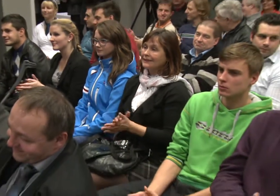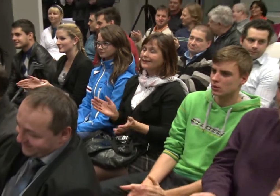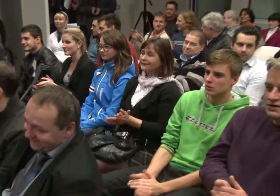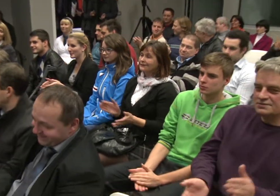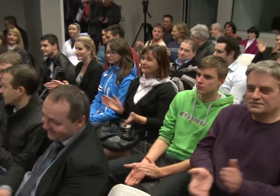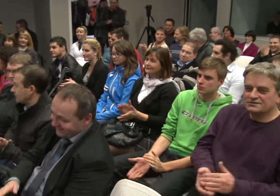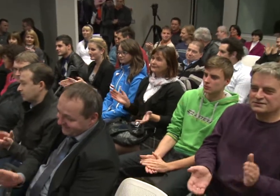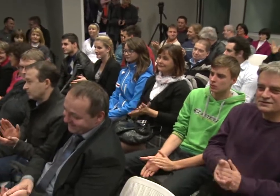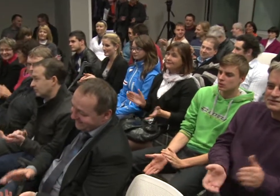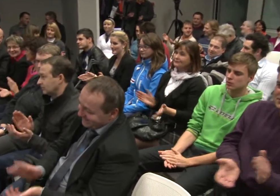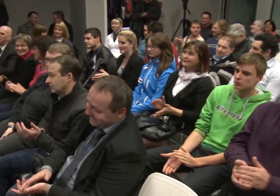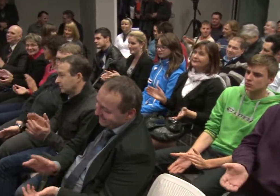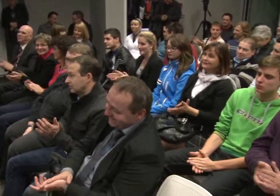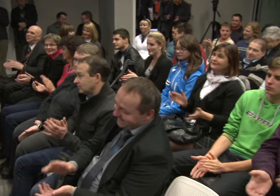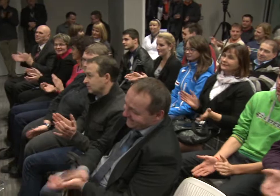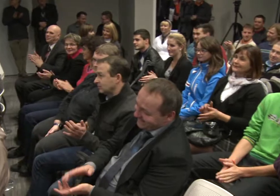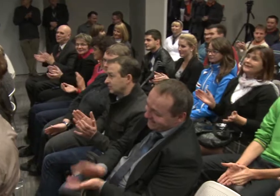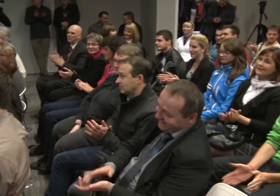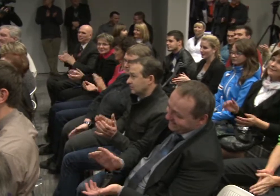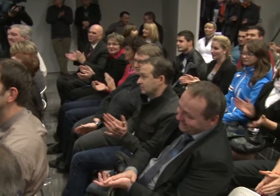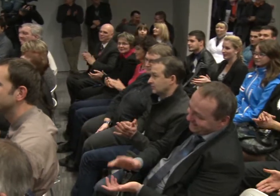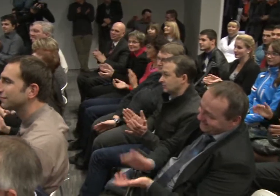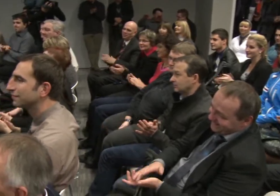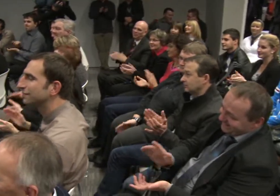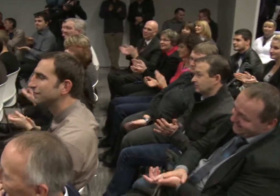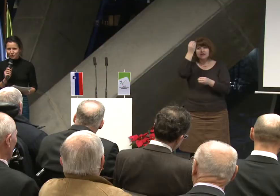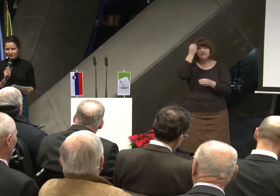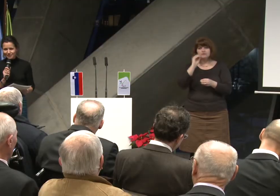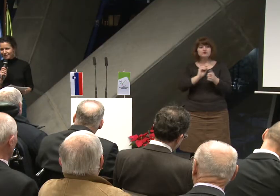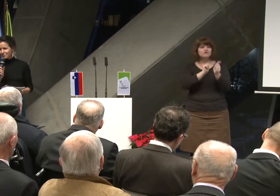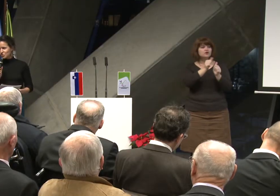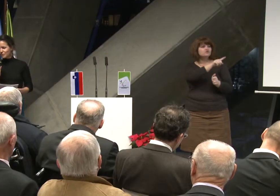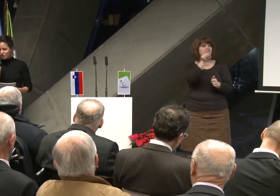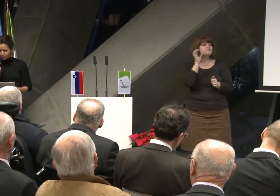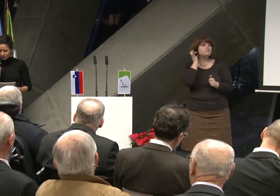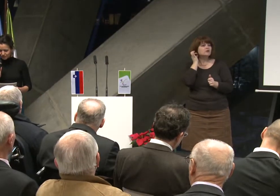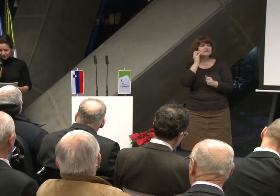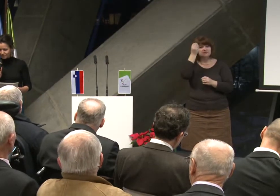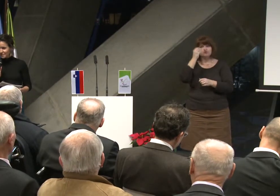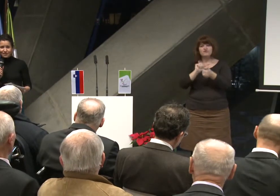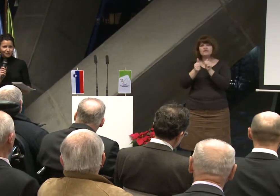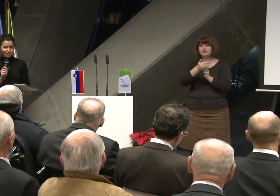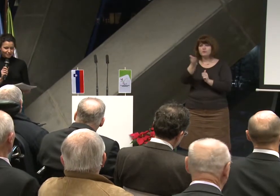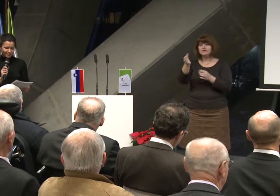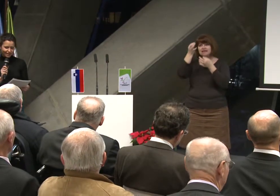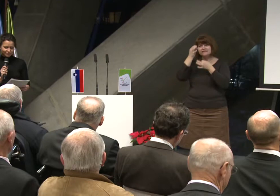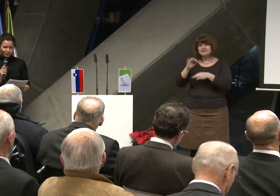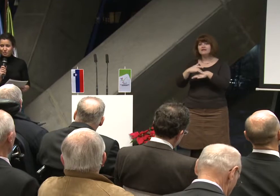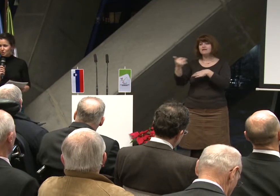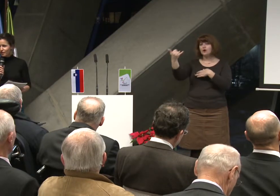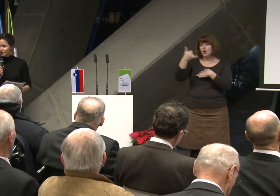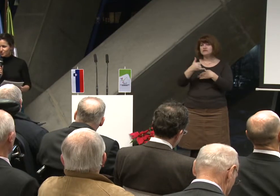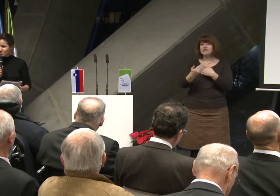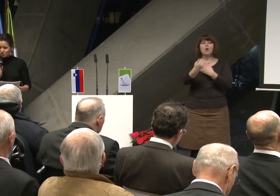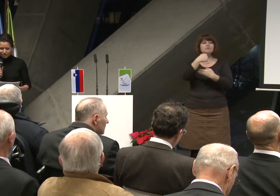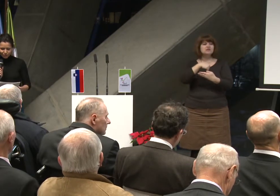delati. Se vsak atom vrti, je treba. Se vsaka celica deli, je treba. Vsakdo si zapomni